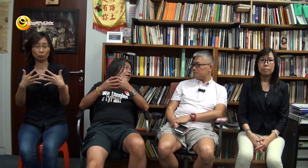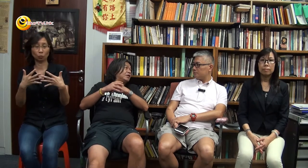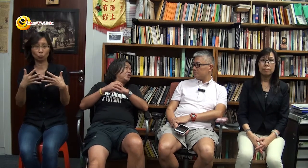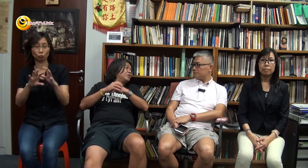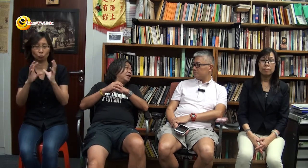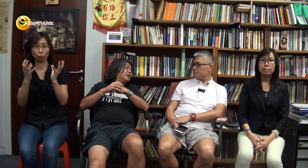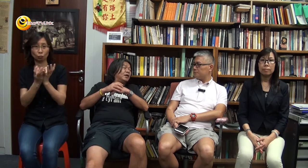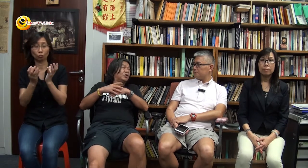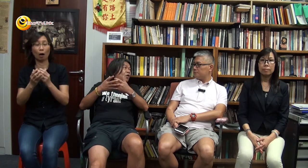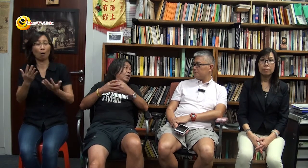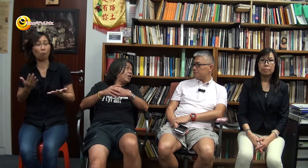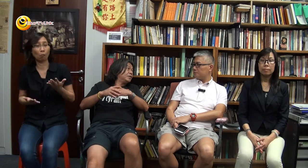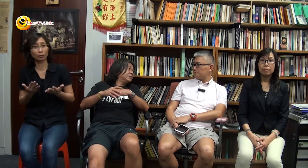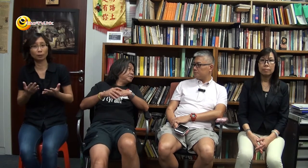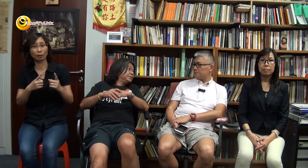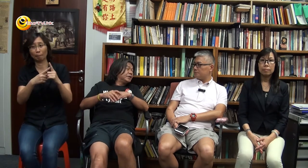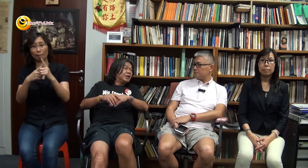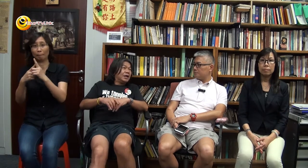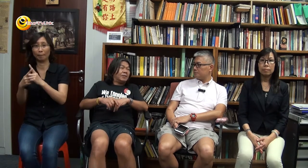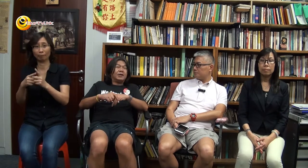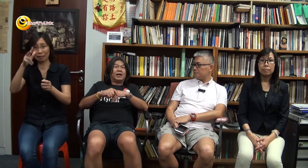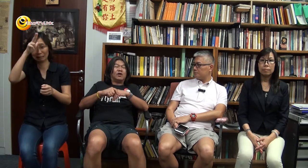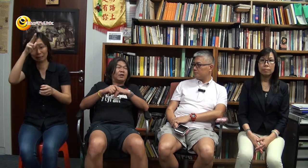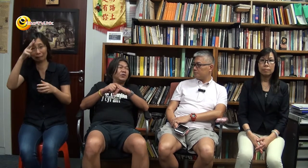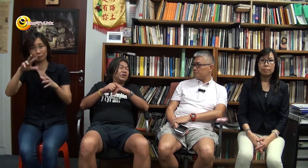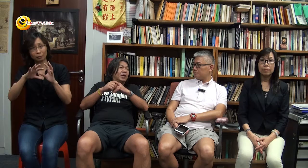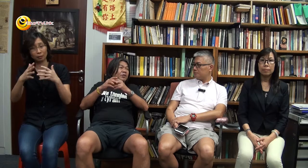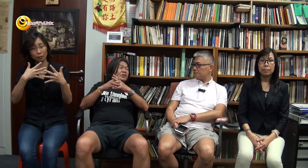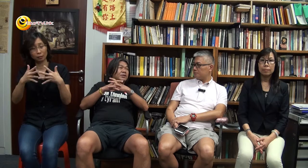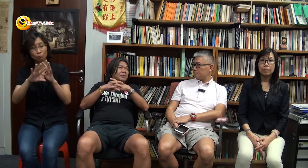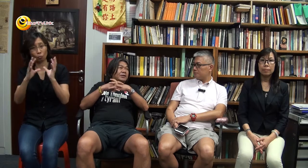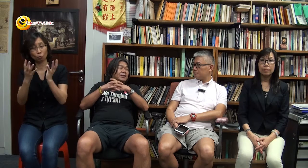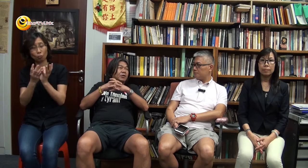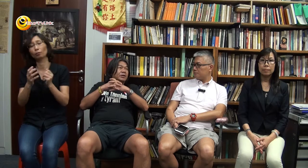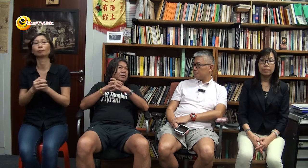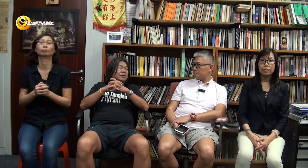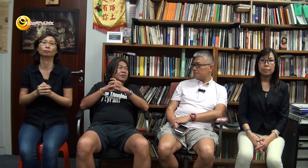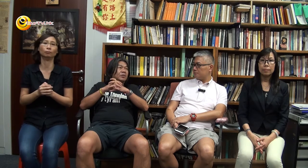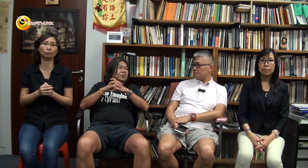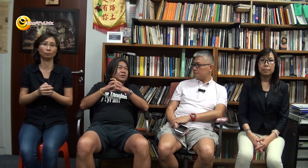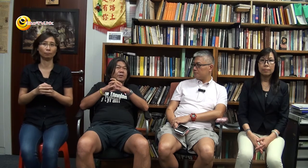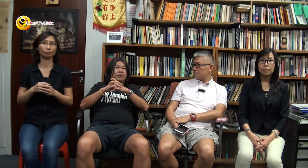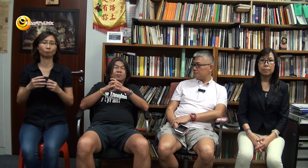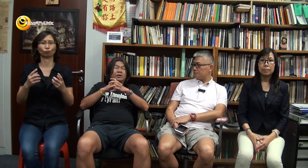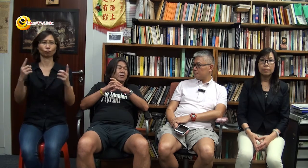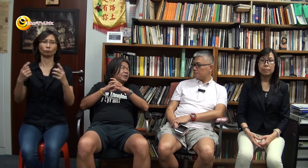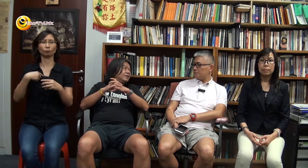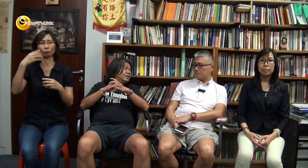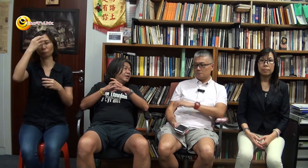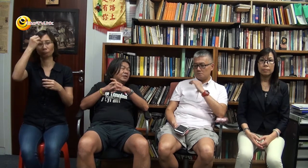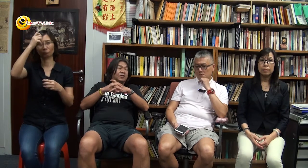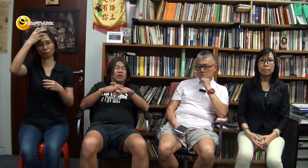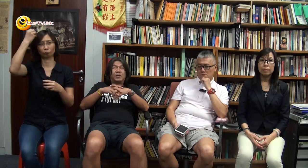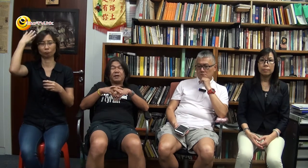事務局先搞得佢噶嘛？因為佢兩個都有關，係咪？而家楊立門好似嗰陣時係民政事務局定公務員事務局，我唔記得咗